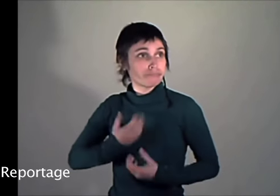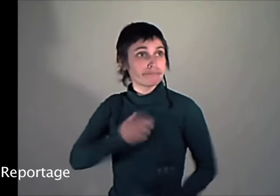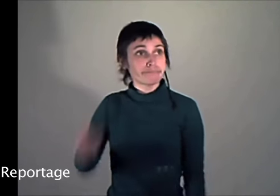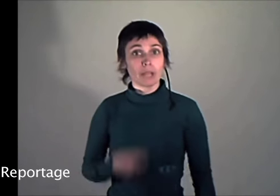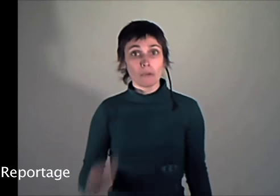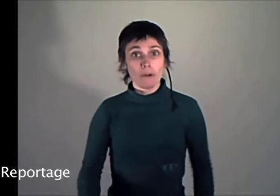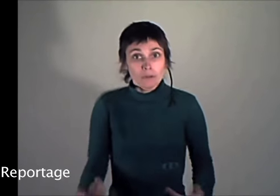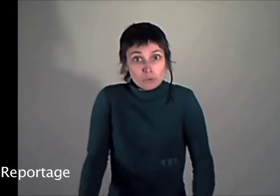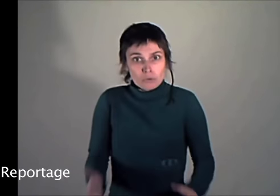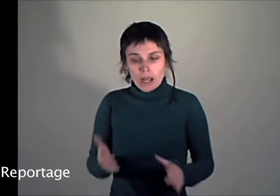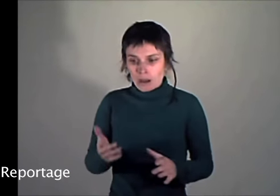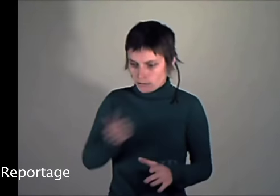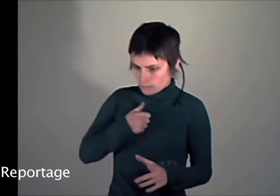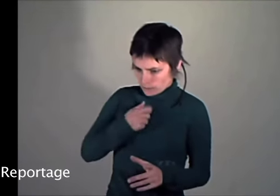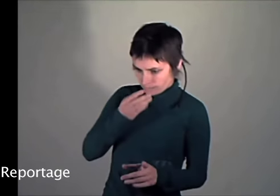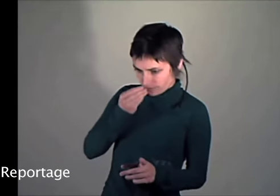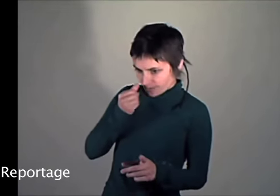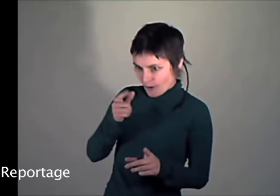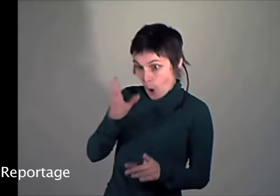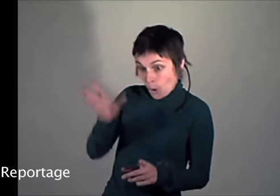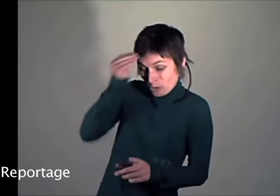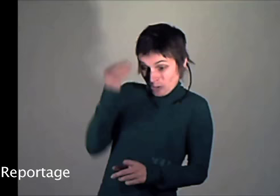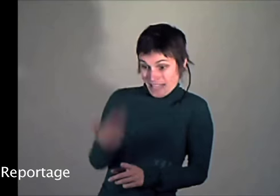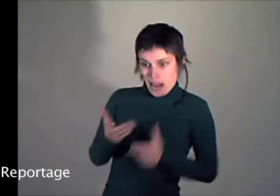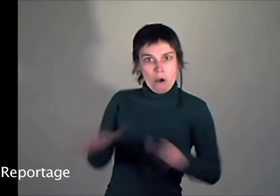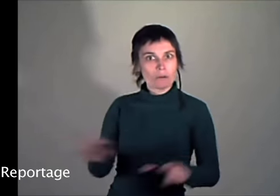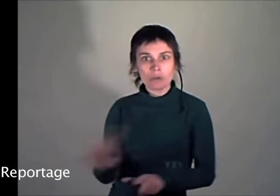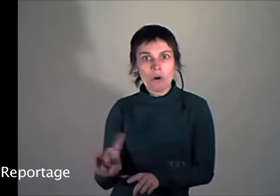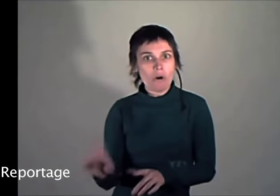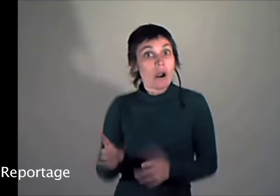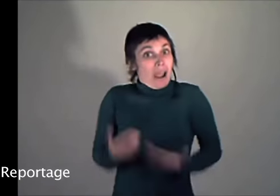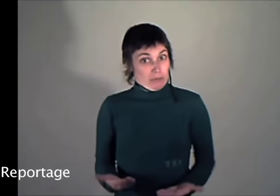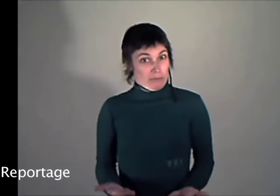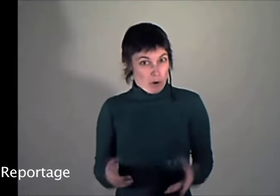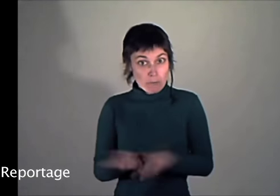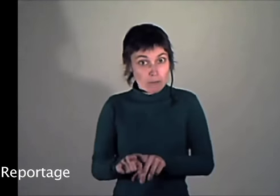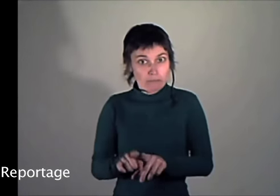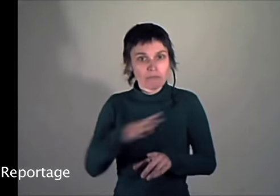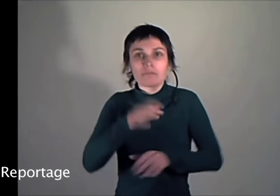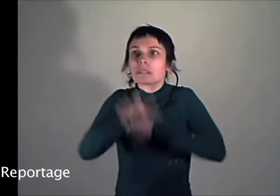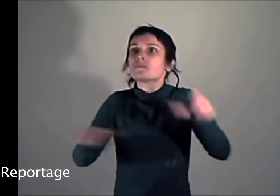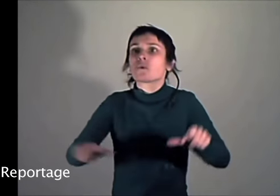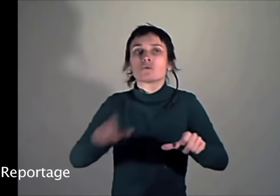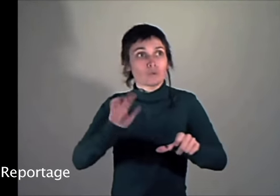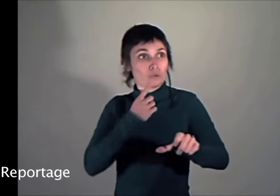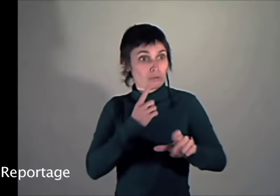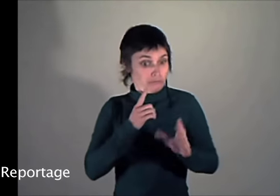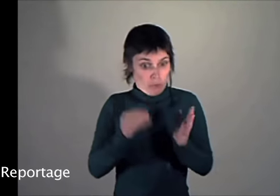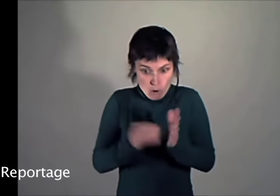qui m'a appris ça. Et moi, j'étais scotchée, je ne savais pas, si tu veux. Moi, je signais comme ça, c'était naturel, si tu veux. Mais je n'avais pas